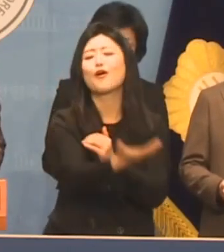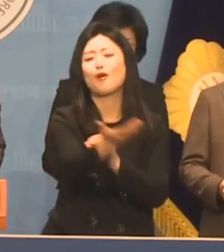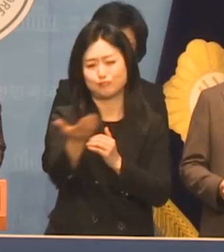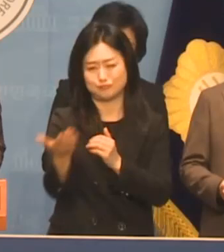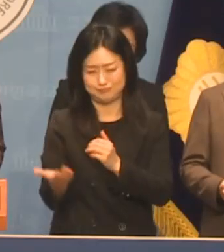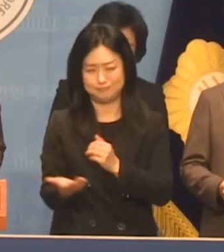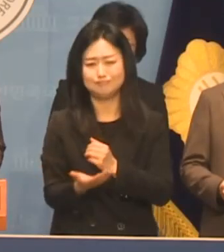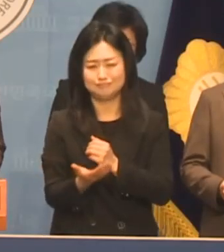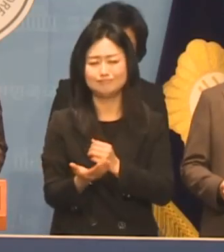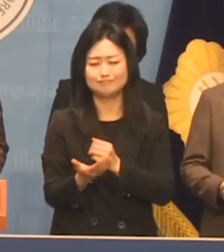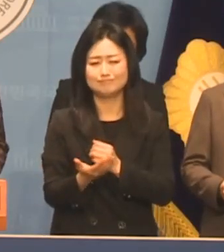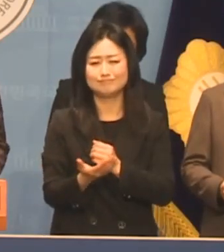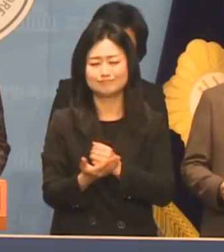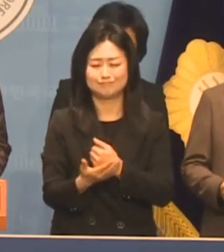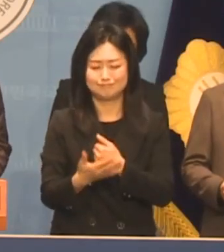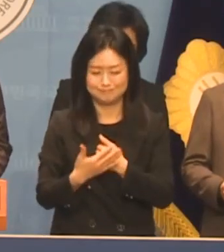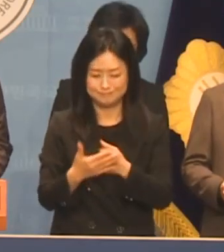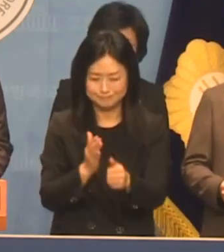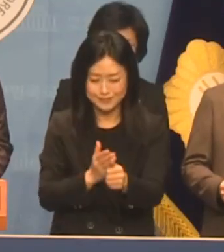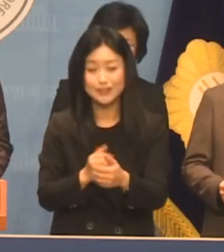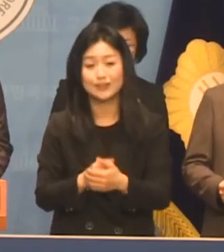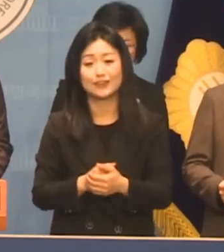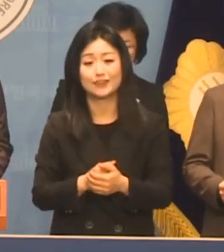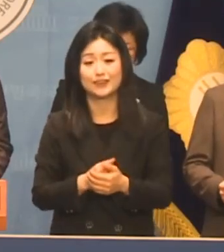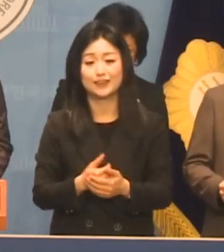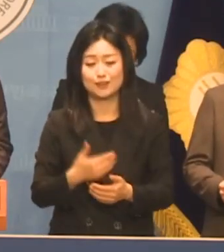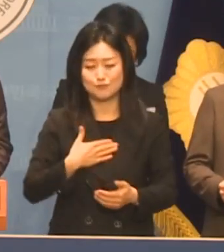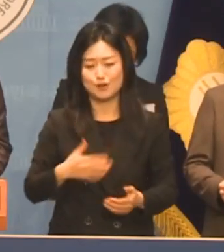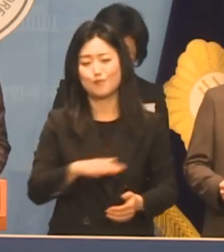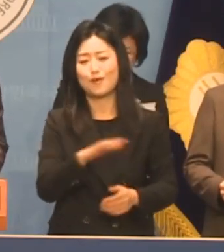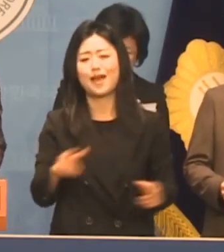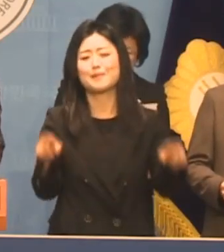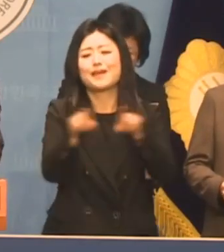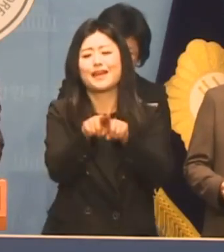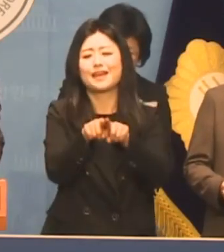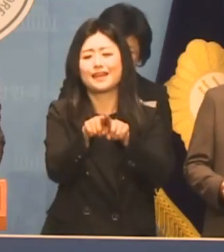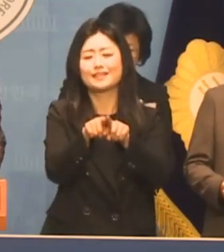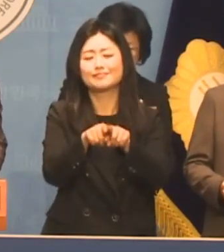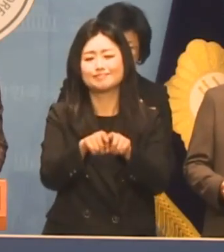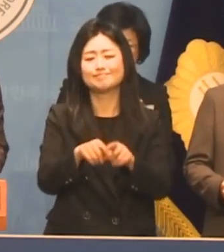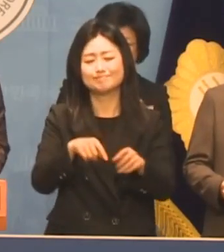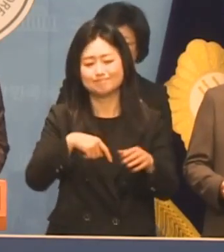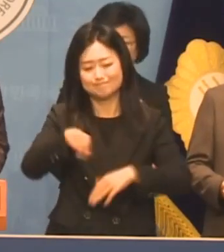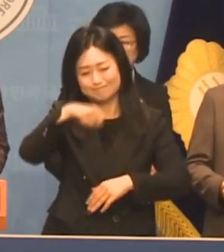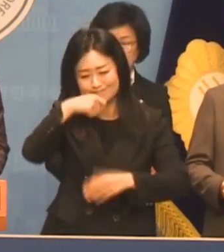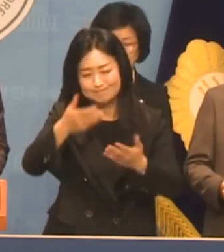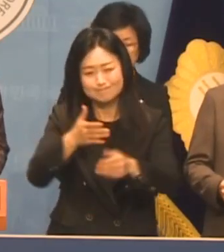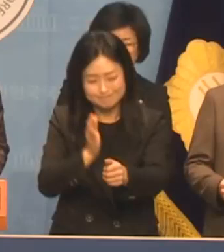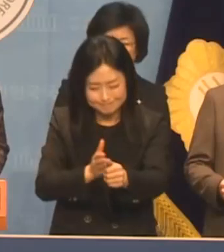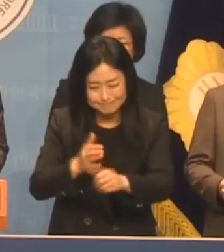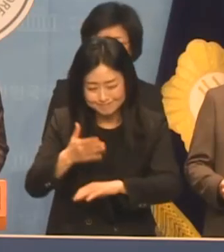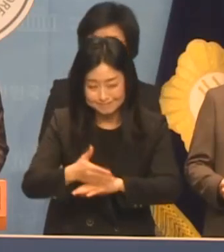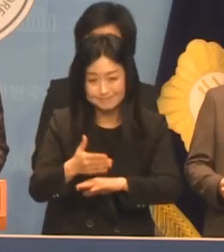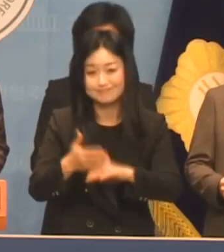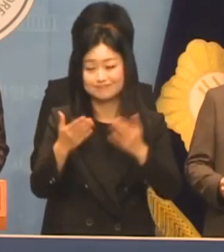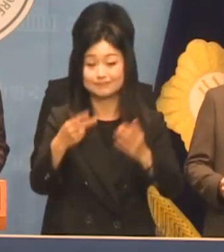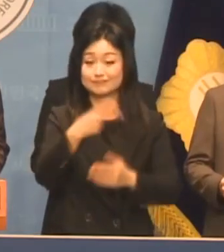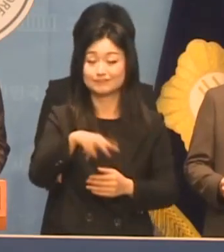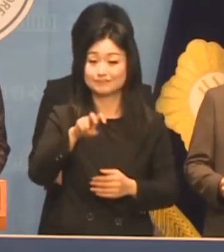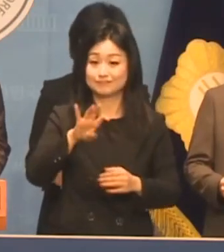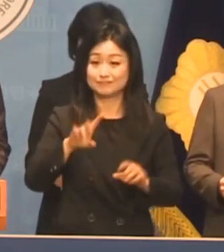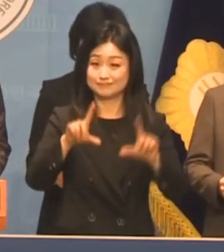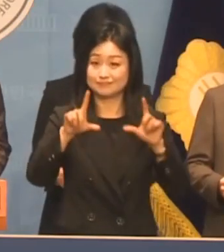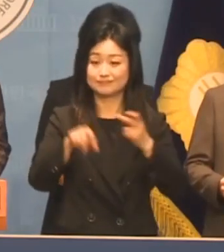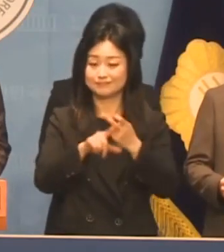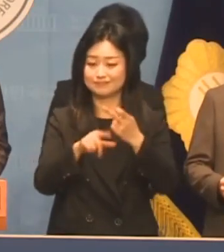달렸습니다. 소상공인들과 함께 해주시기를 간곡히 부탁드립니다. 감사합니다. 2024년